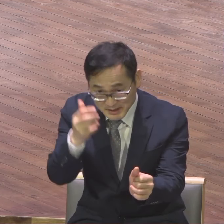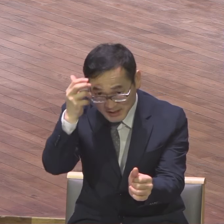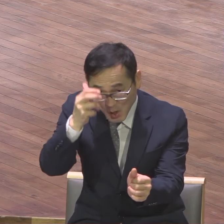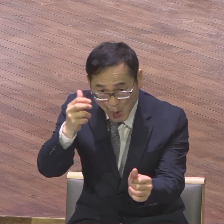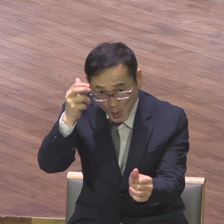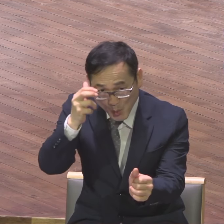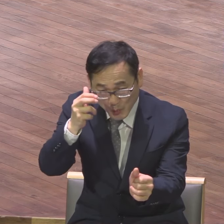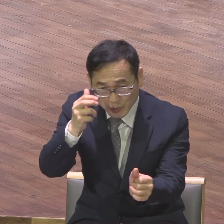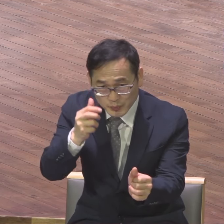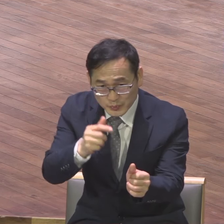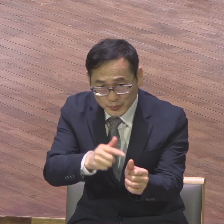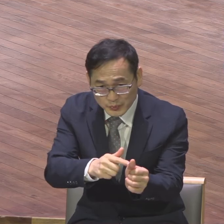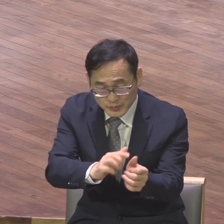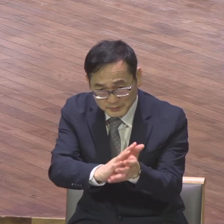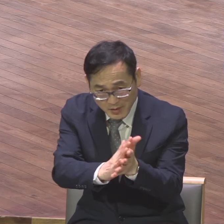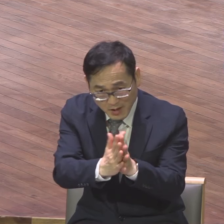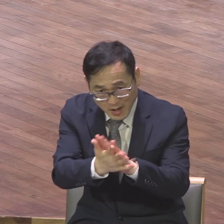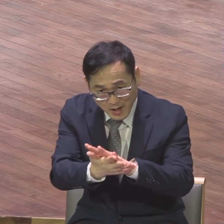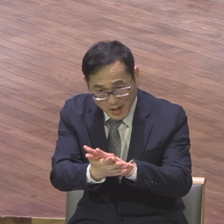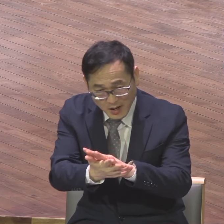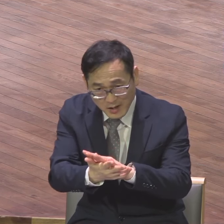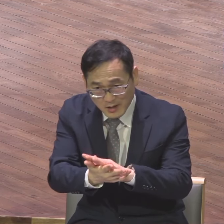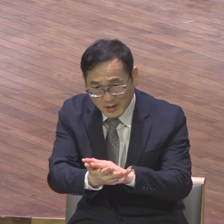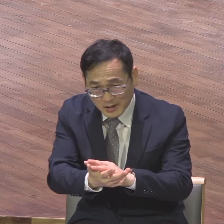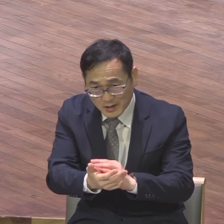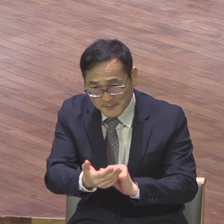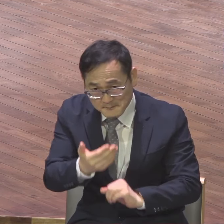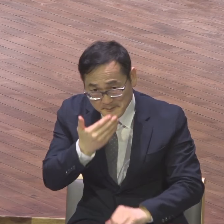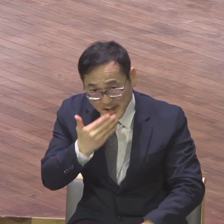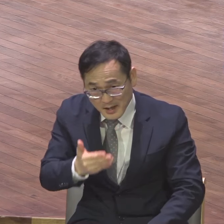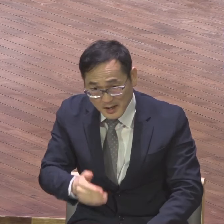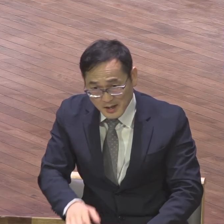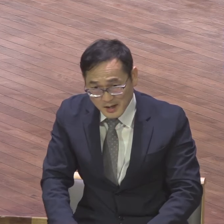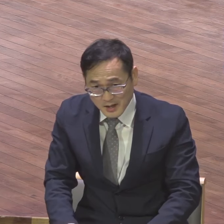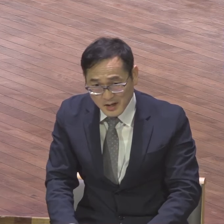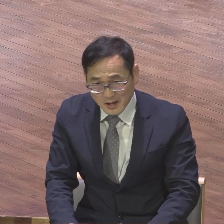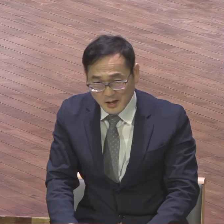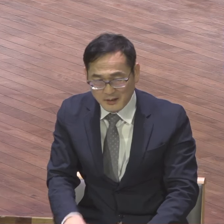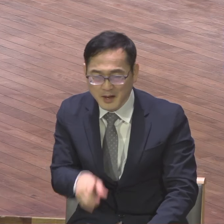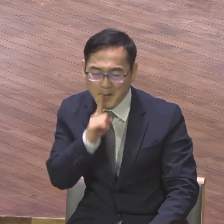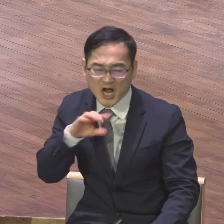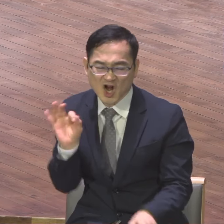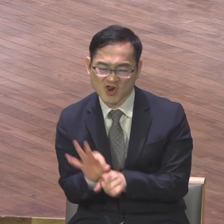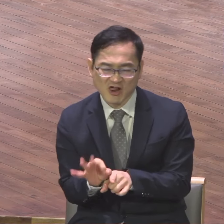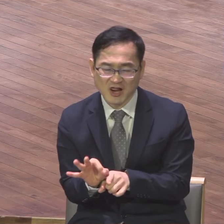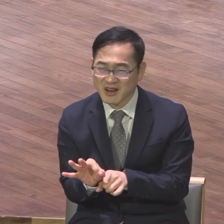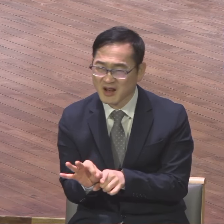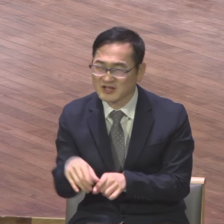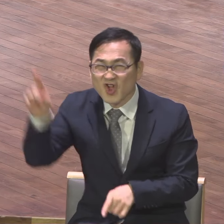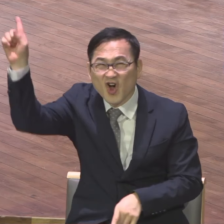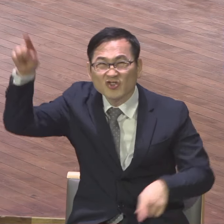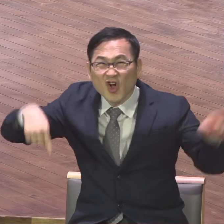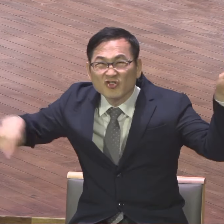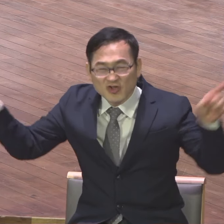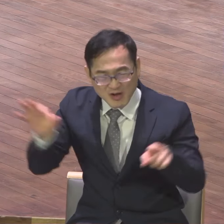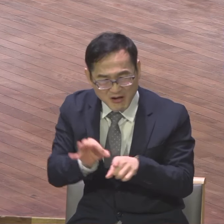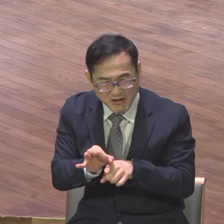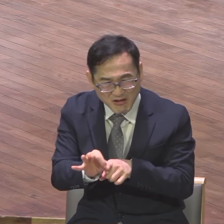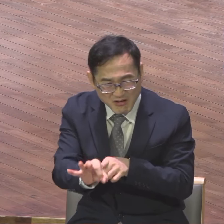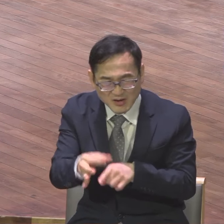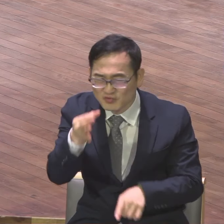사람에게 영향을 주고 있는 말을 하는 것. 쓸데 없는 말, 지나가는 말, 아무 의미 없는, 가치 없는 말이